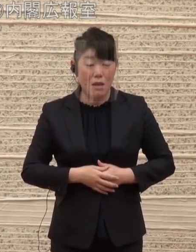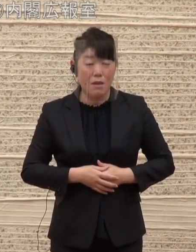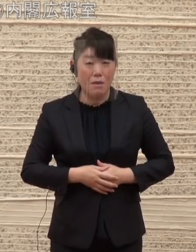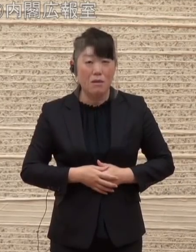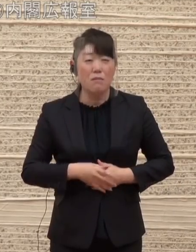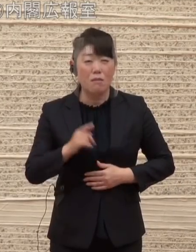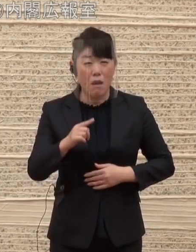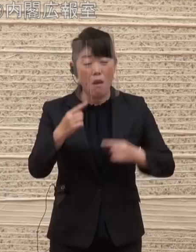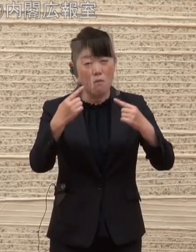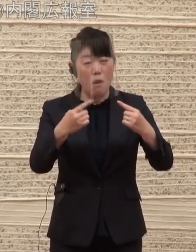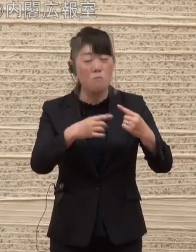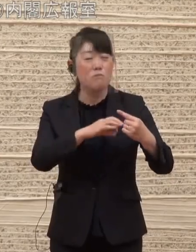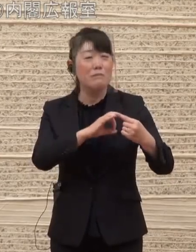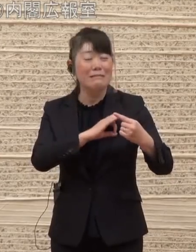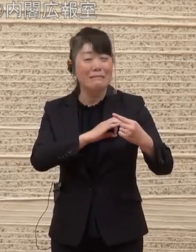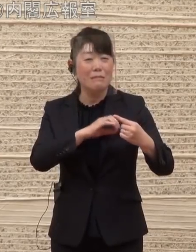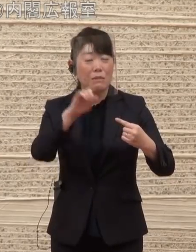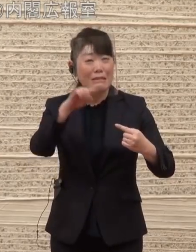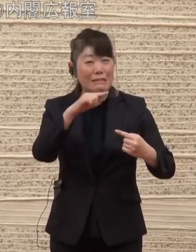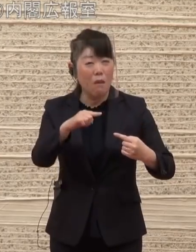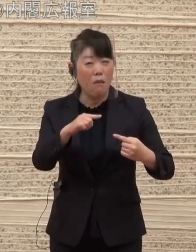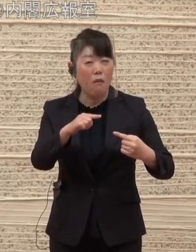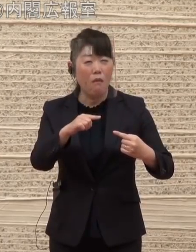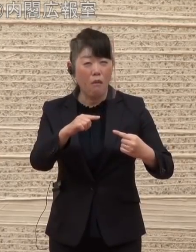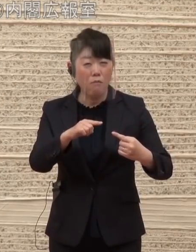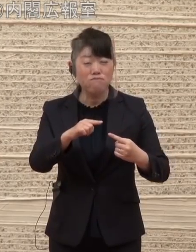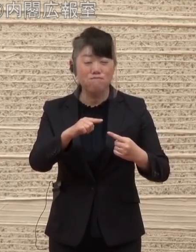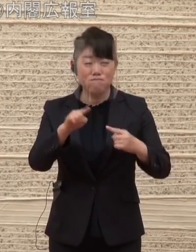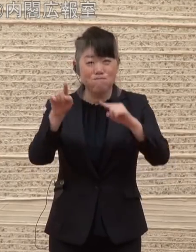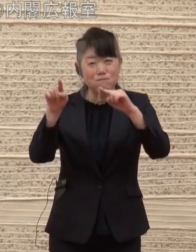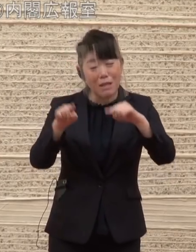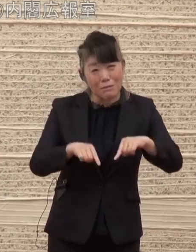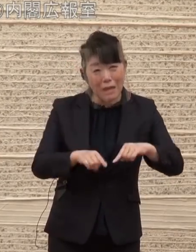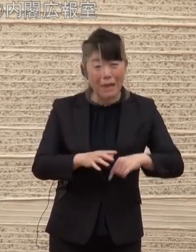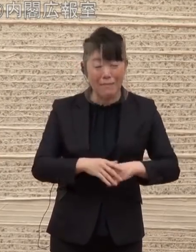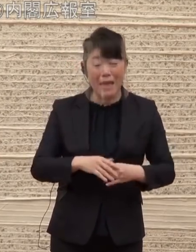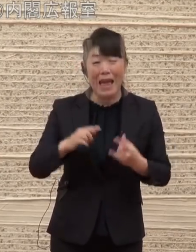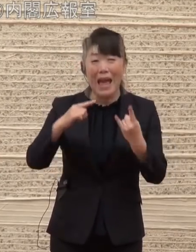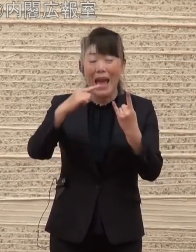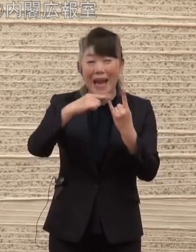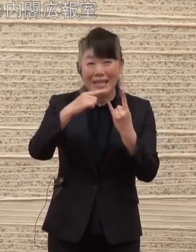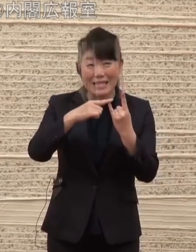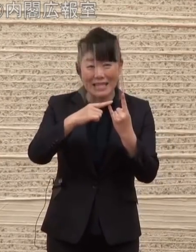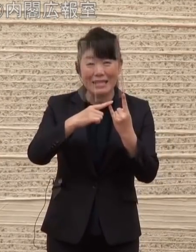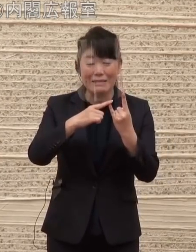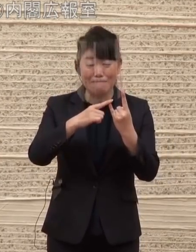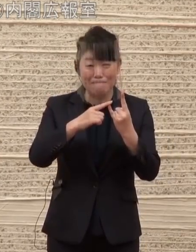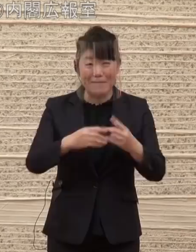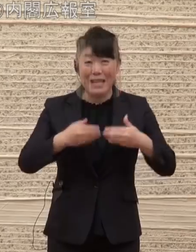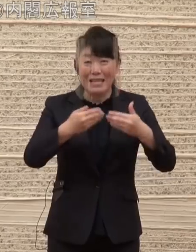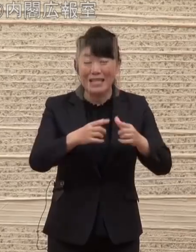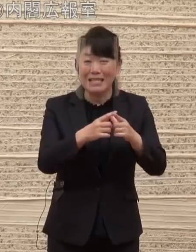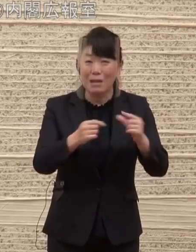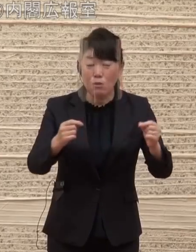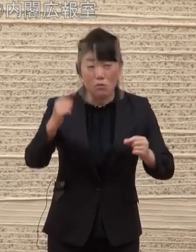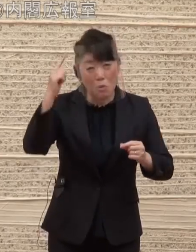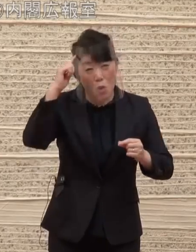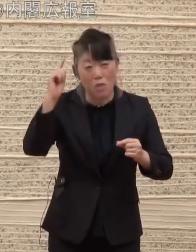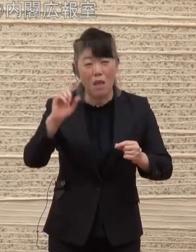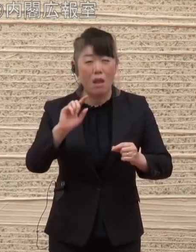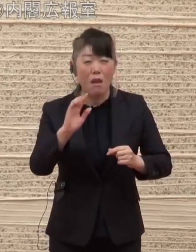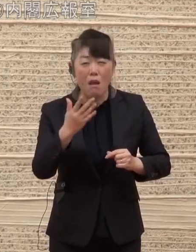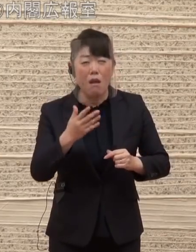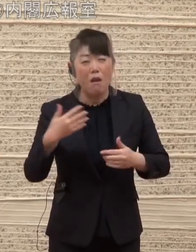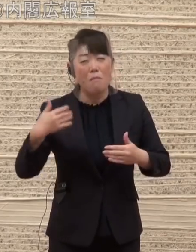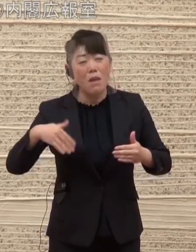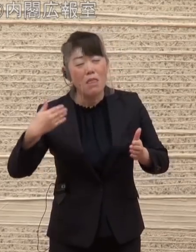公務員の人員削減とかit 先進国だと思ってたのが実は後進国じゃないかとかあるいは危機に対してなの